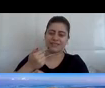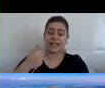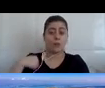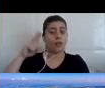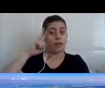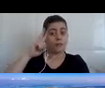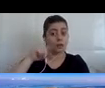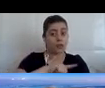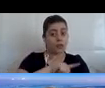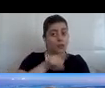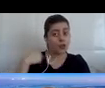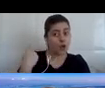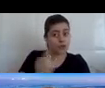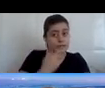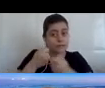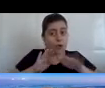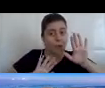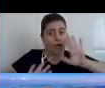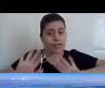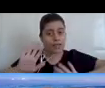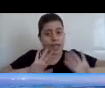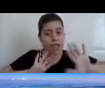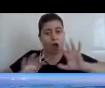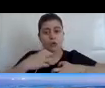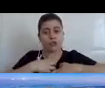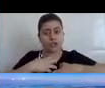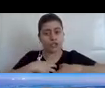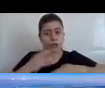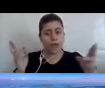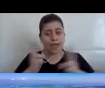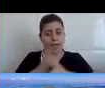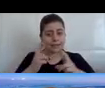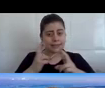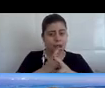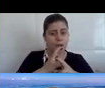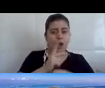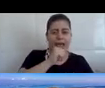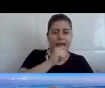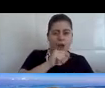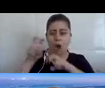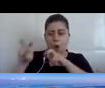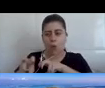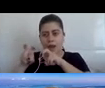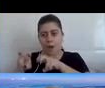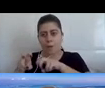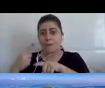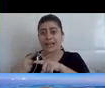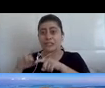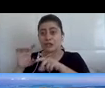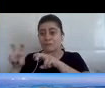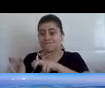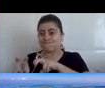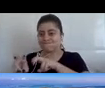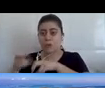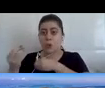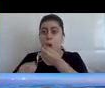como a gente trabalha essa relação hídrica no rural para que isso chegue na cidade. Aqui é